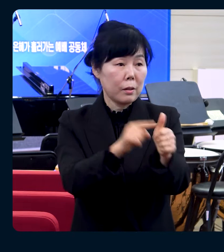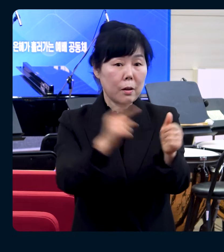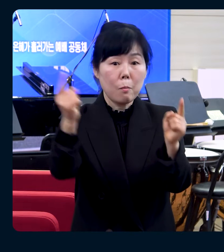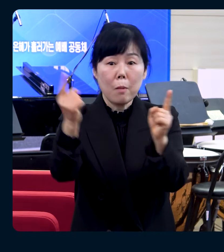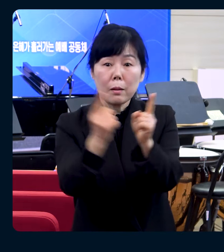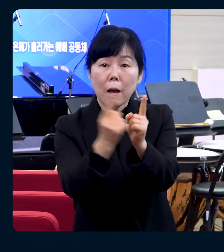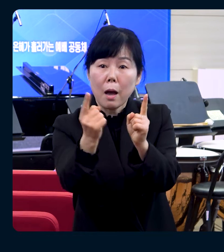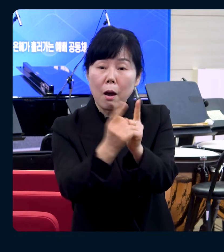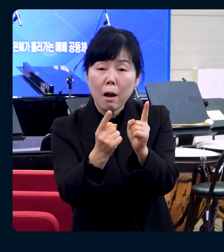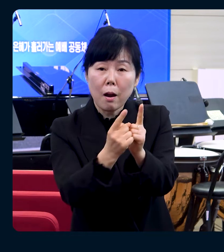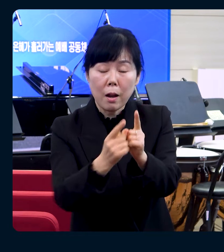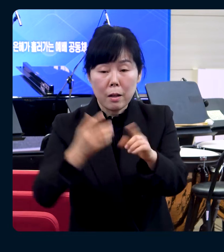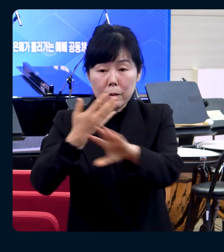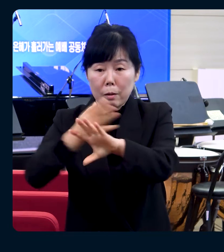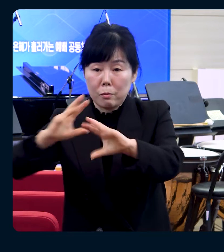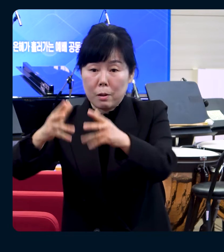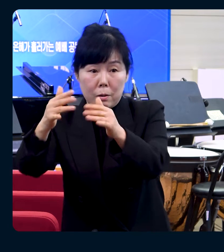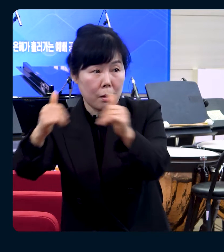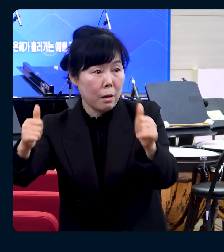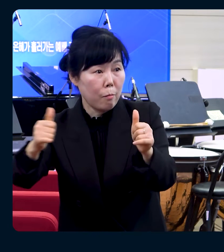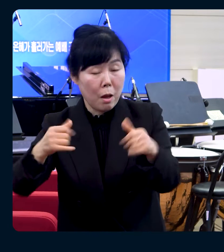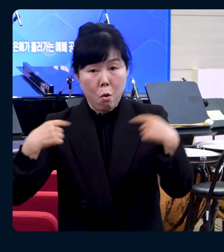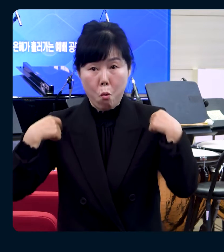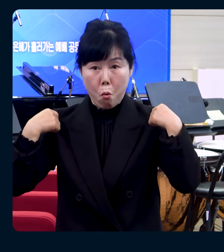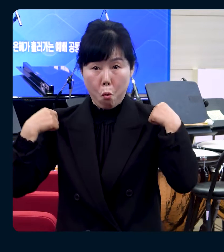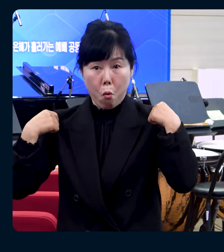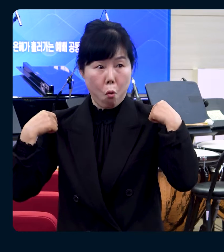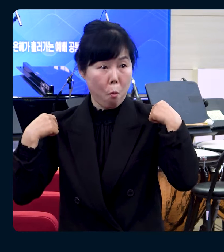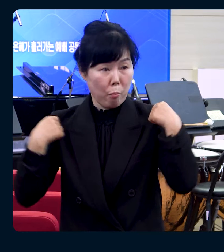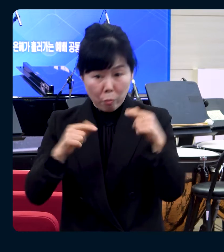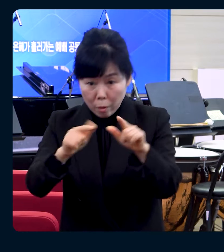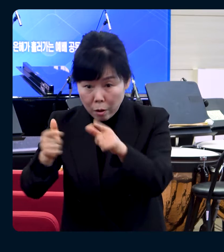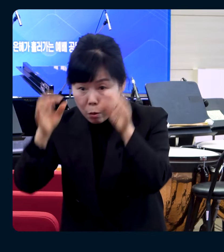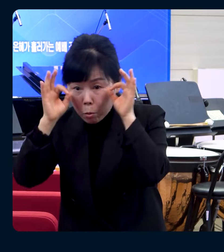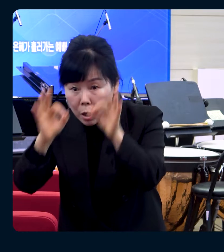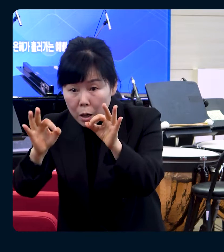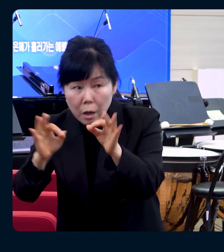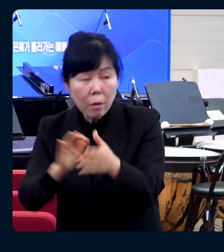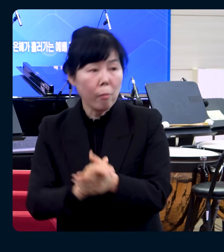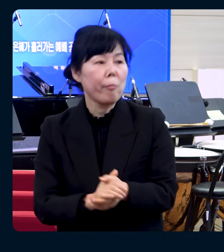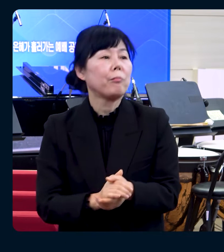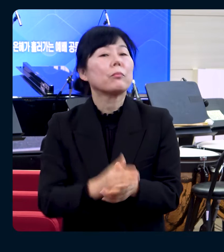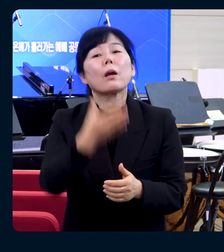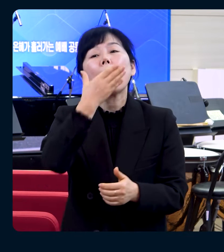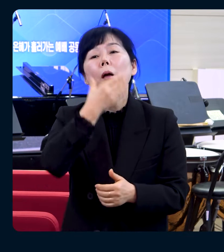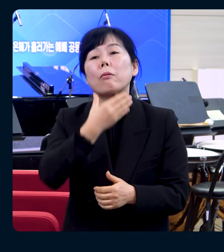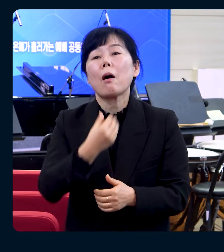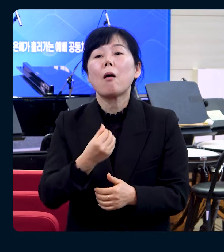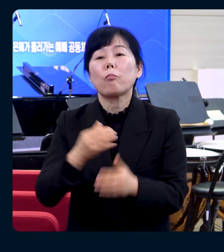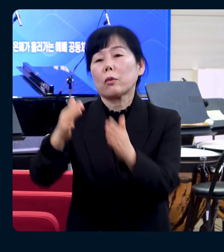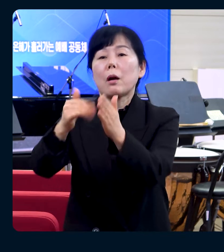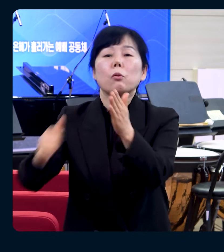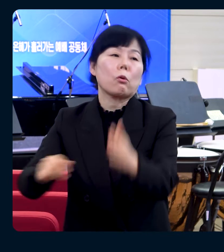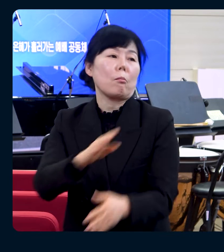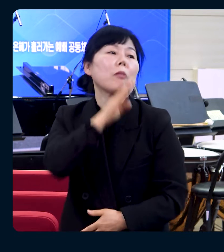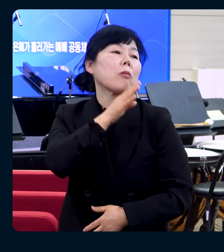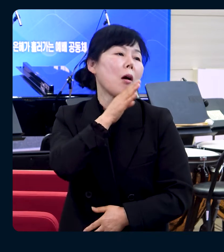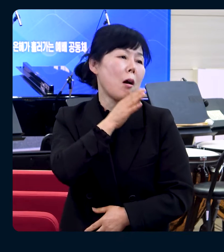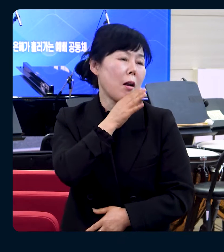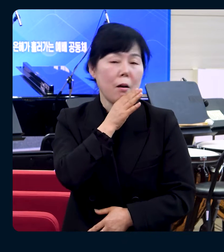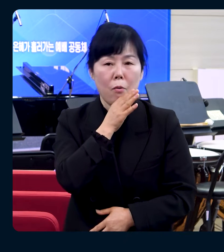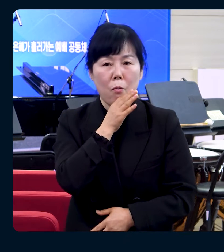외국 사람들이 쭉 나오는데 그 사람들의 복장이나 그 모든 것을 볼 때 이게 바로 아브라함의 일행을 말하는 것이다 라고 보는